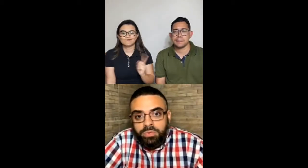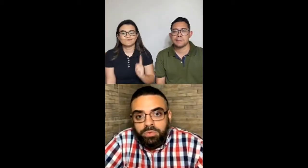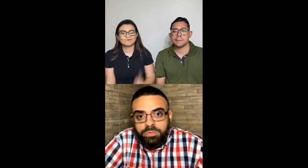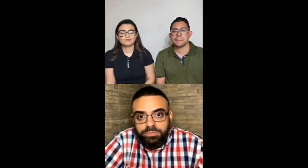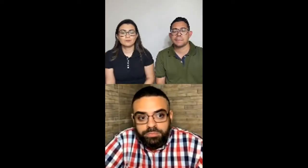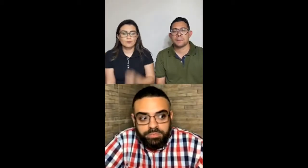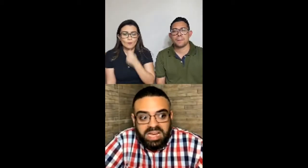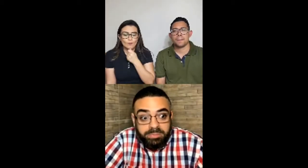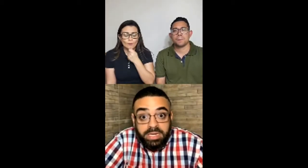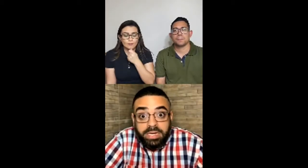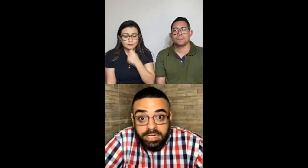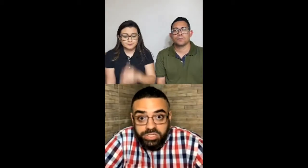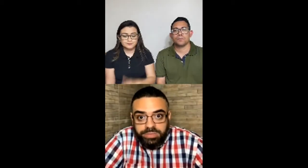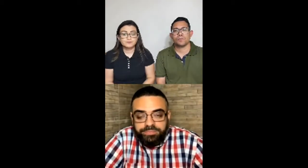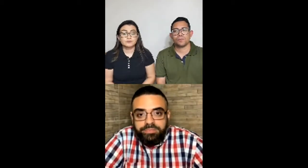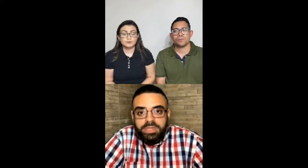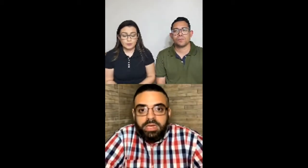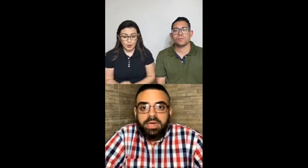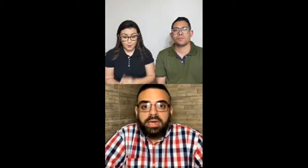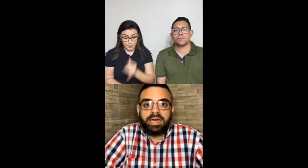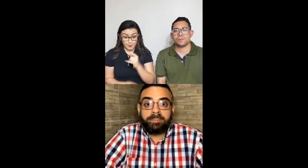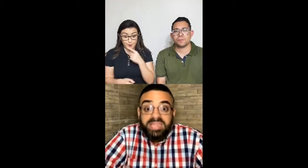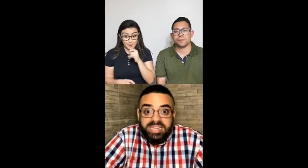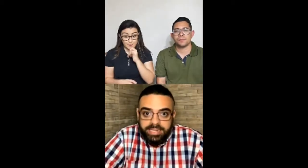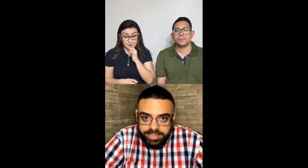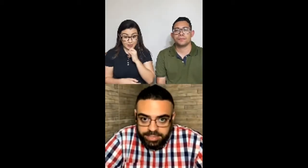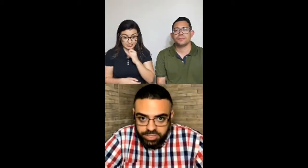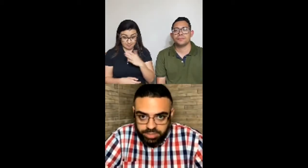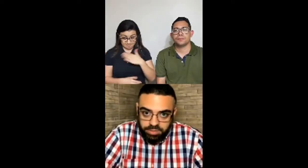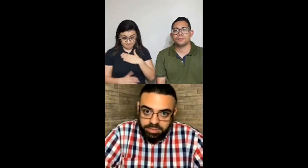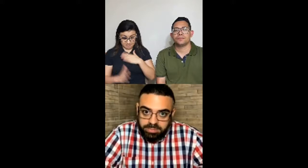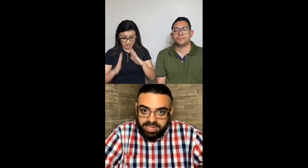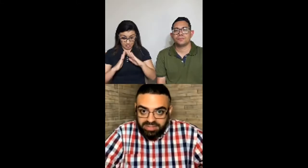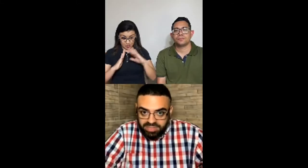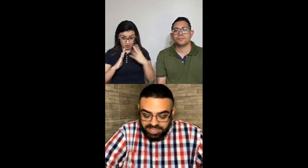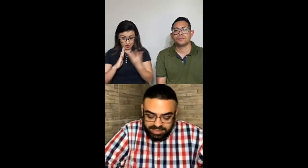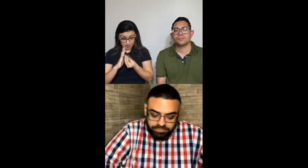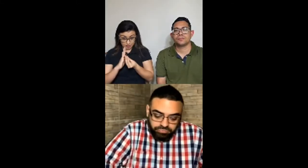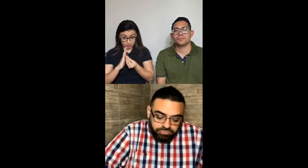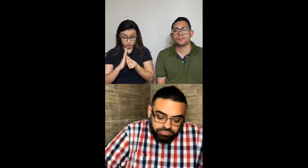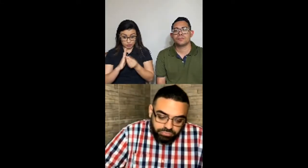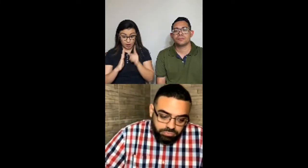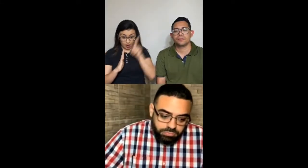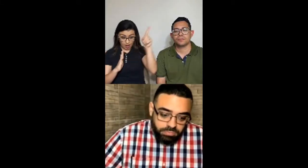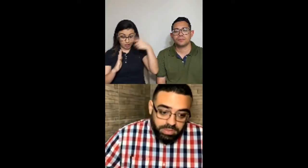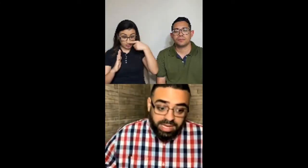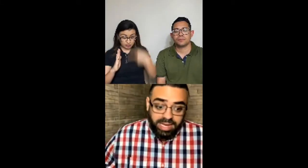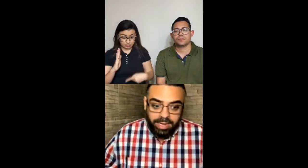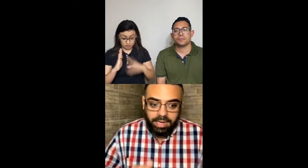Não consegui. Por quê? Porque quando eu comecei a trabalhar com a minha igreja,